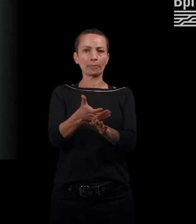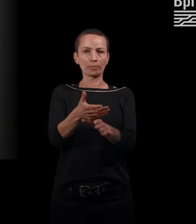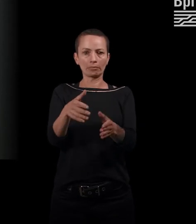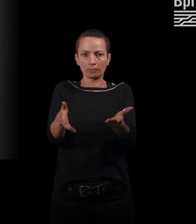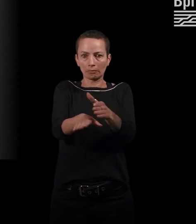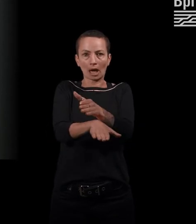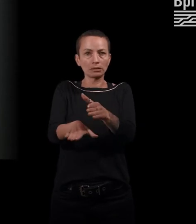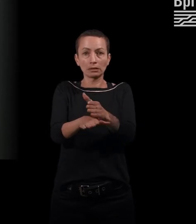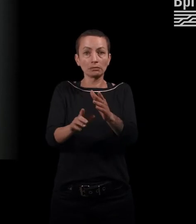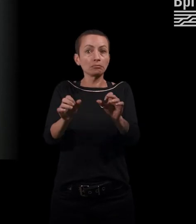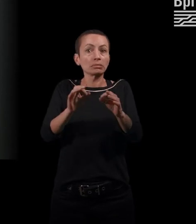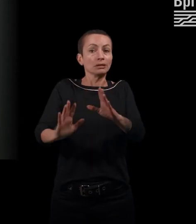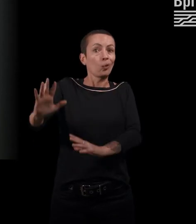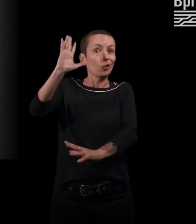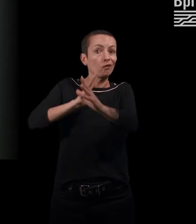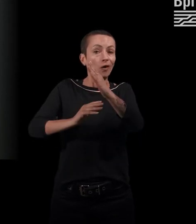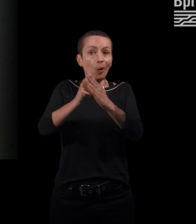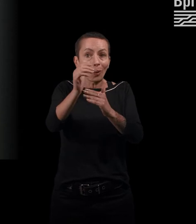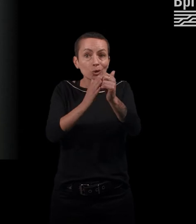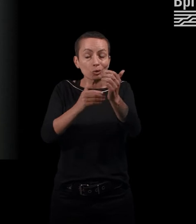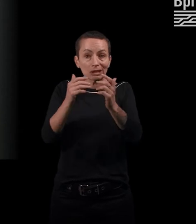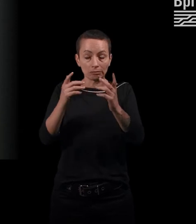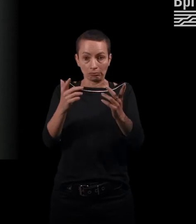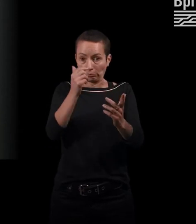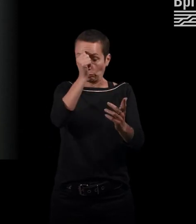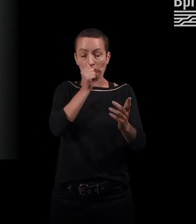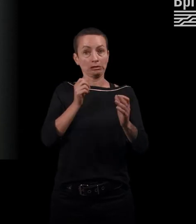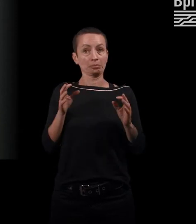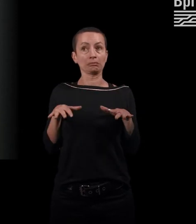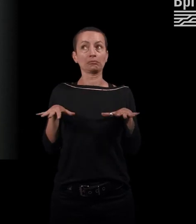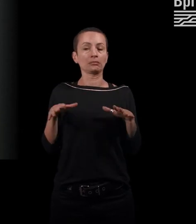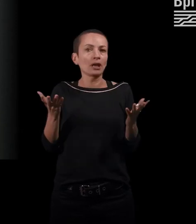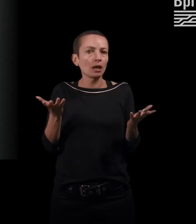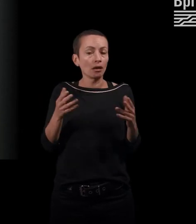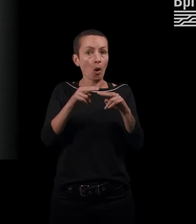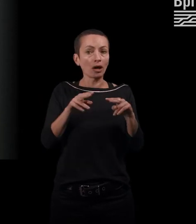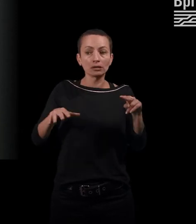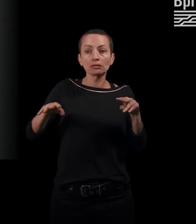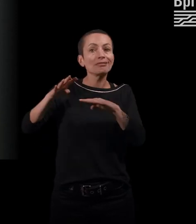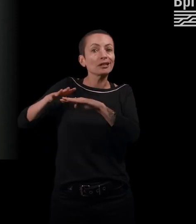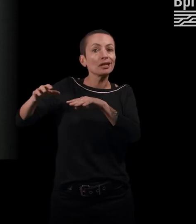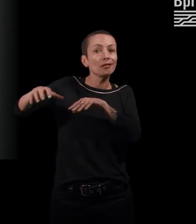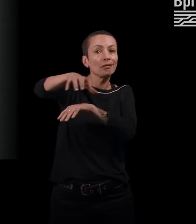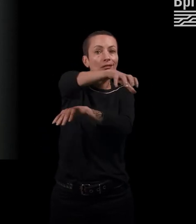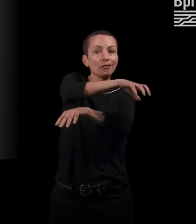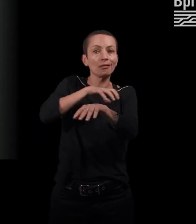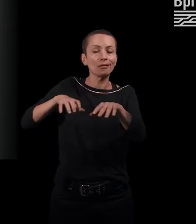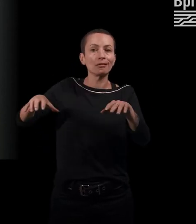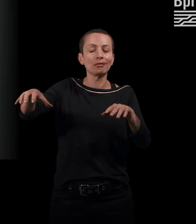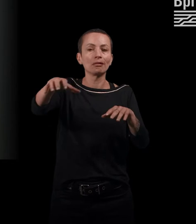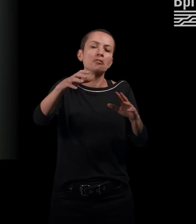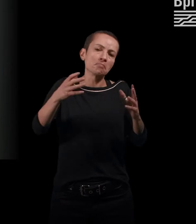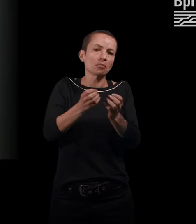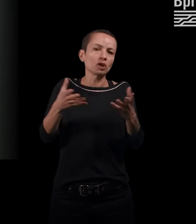noyau dur qui a été reconstruit à l'identique et qui a été donc muséifié, et le reste des quartiers autour, ou une grande partie d'entre